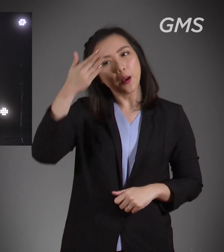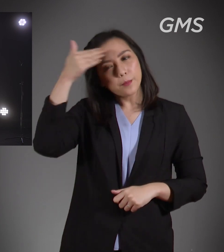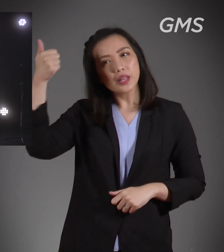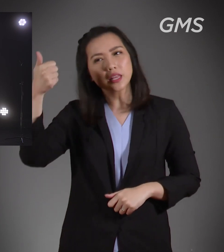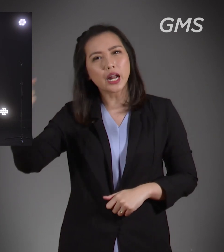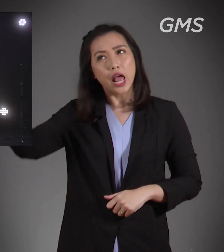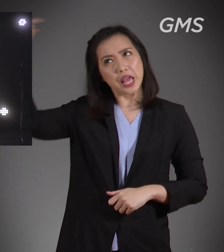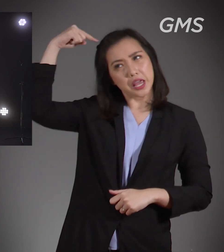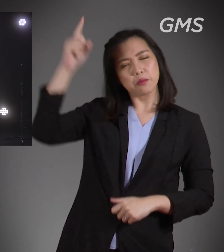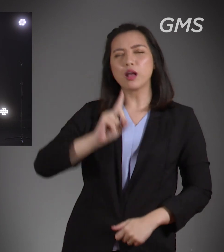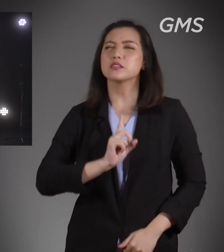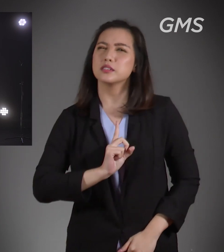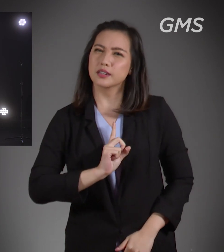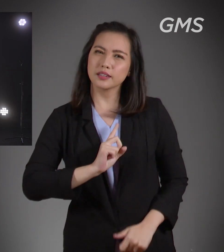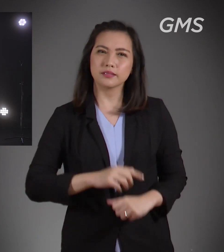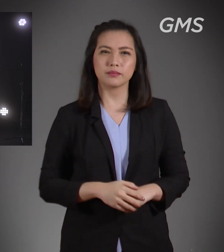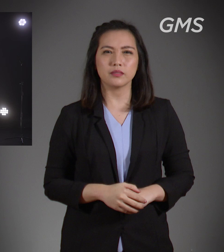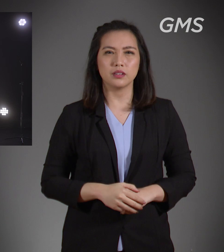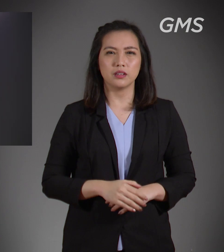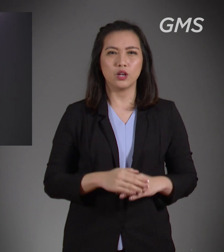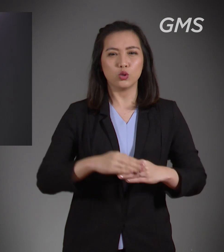itu. Lama-lama dia jauh.